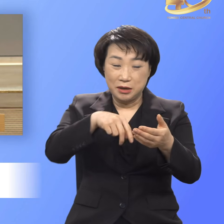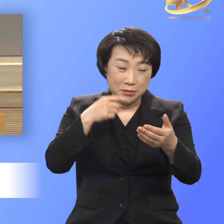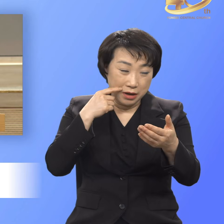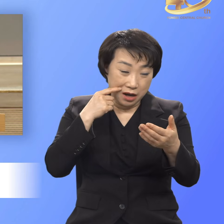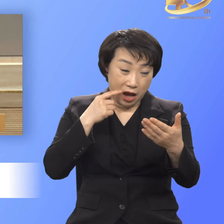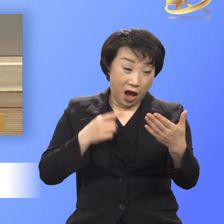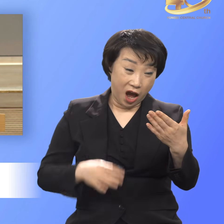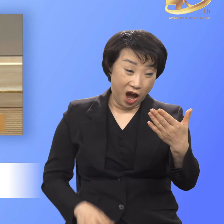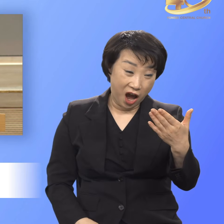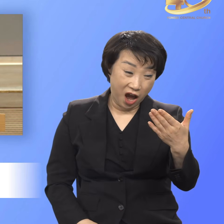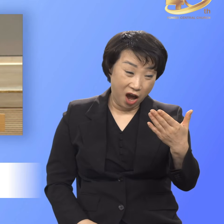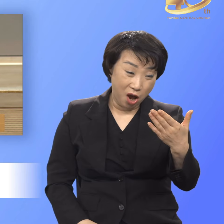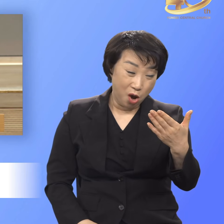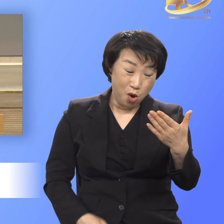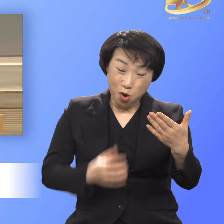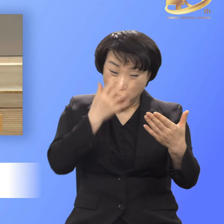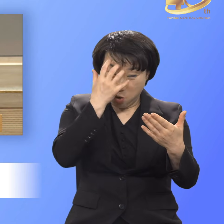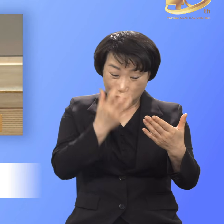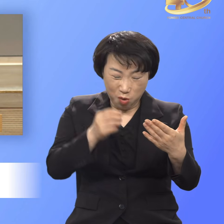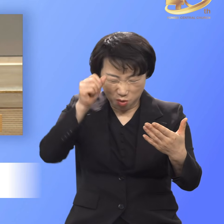이야, 방대하다.